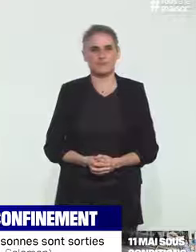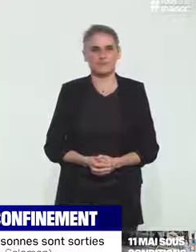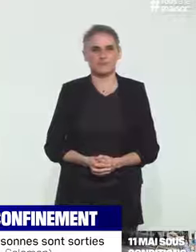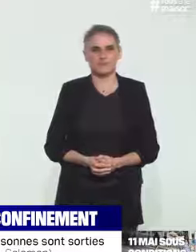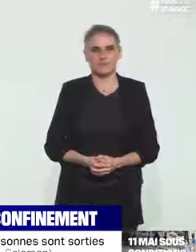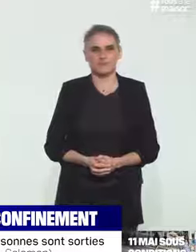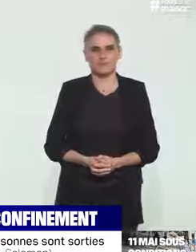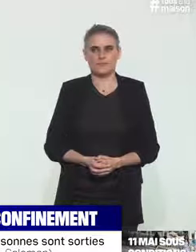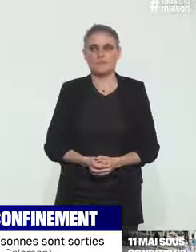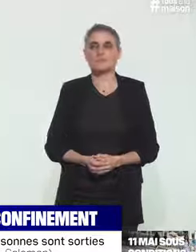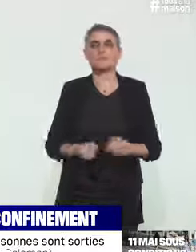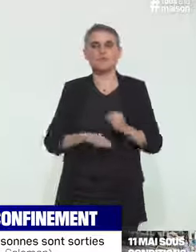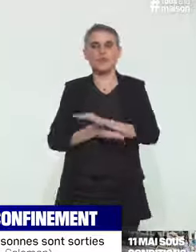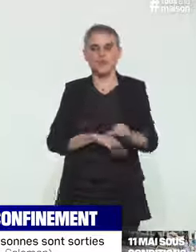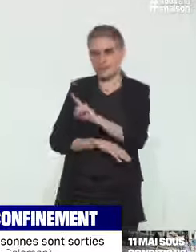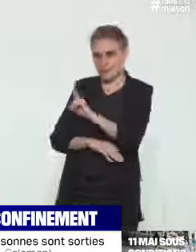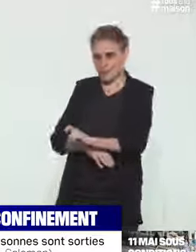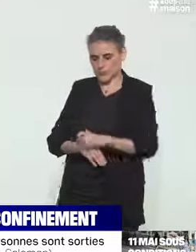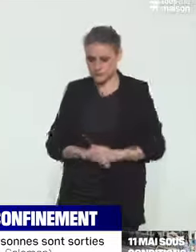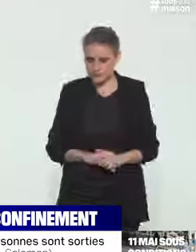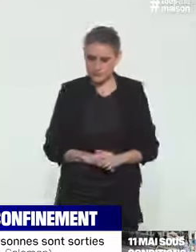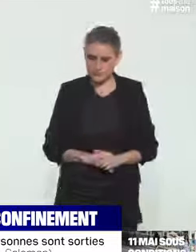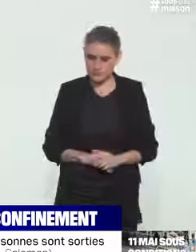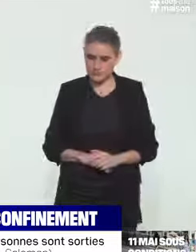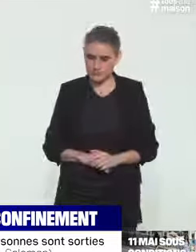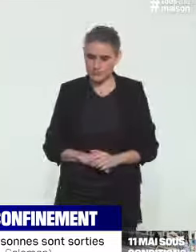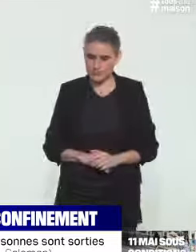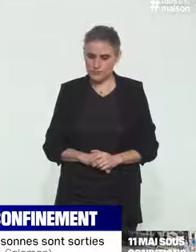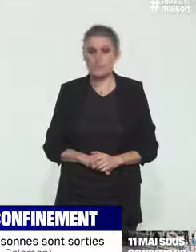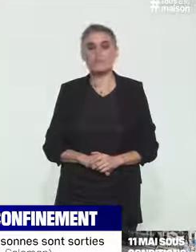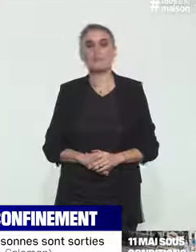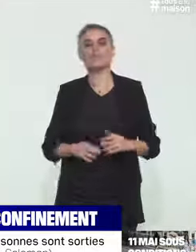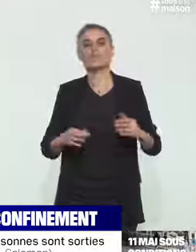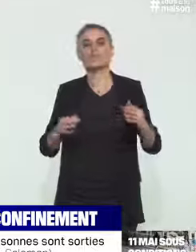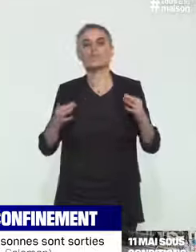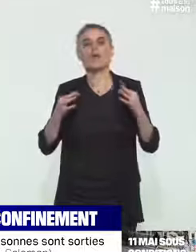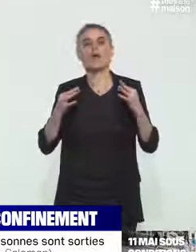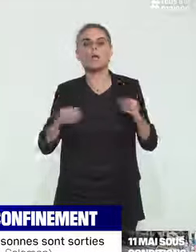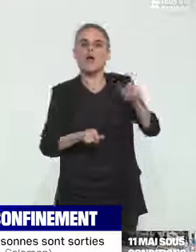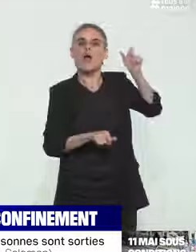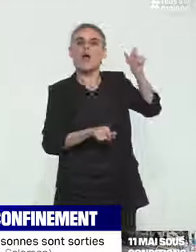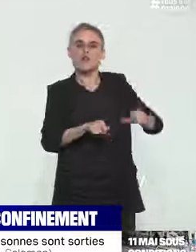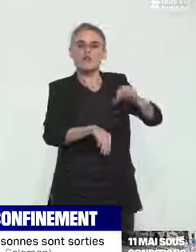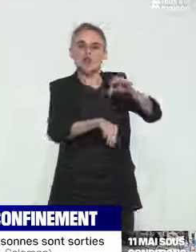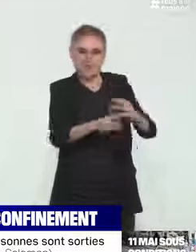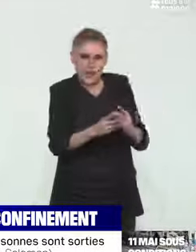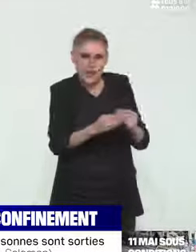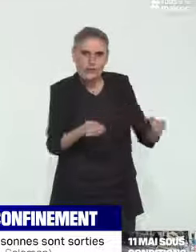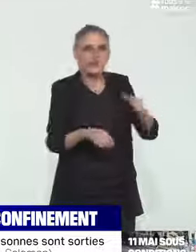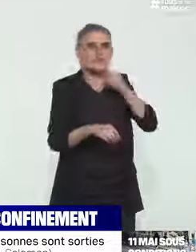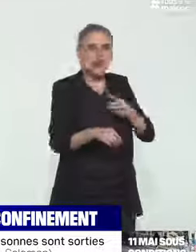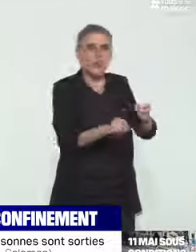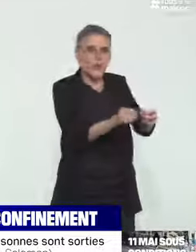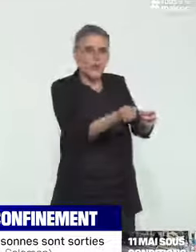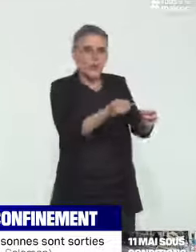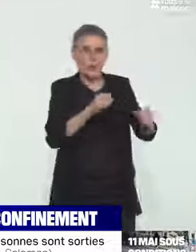Une question de VL Média. Avez-vous des résultats préliminaires concernant les effets de la plasmathérapie pour traiter le Covid-19 ?